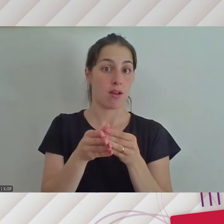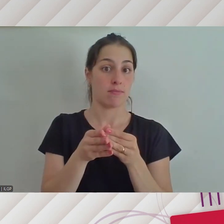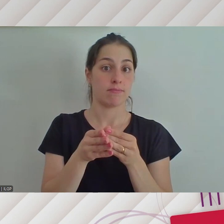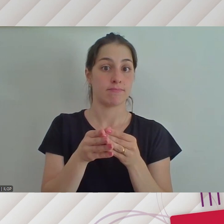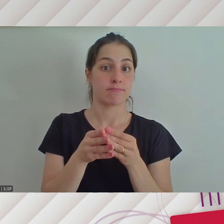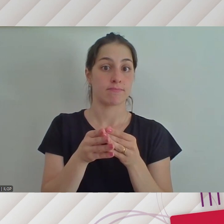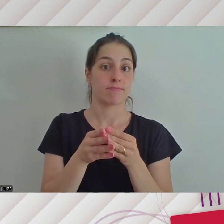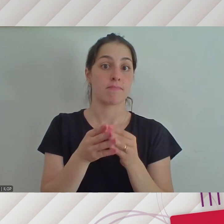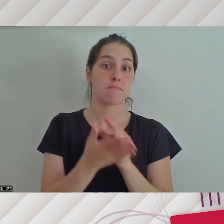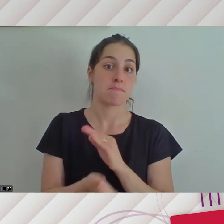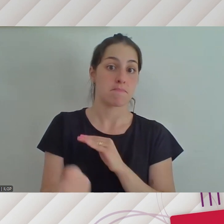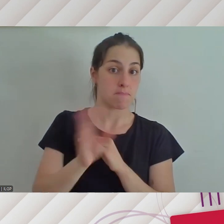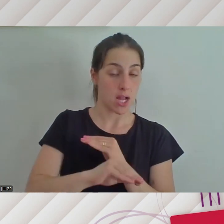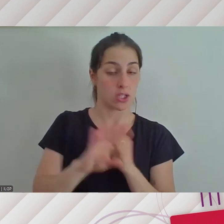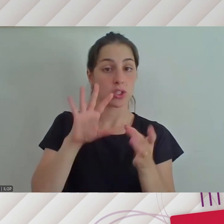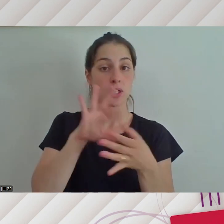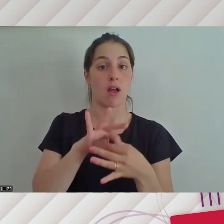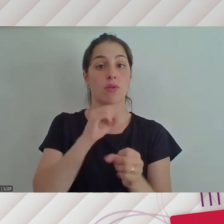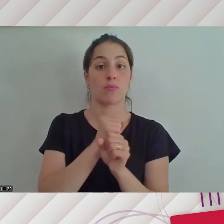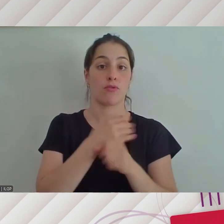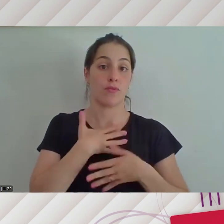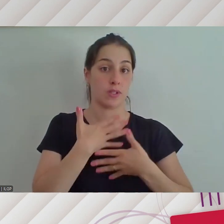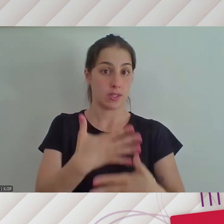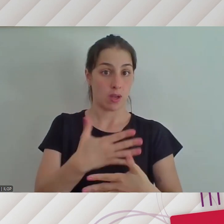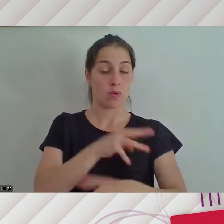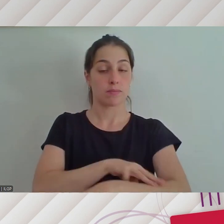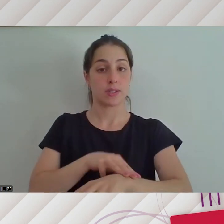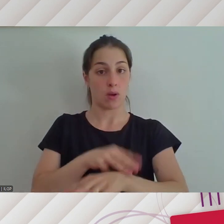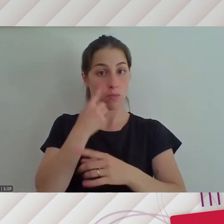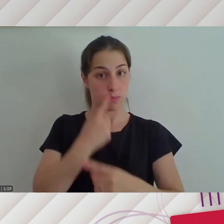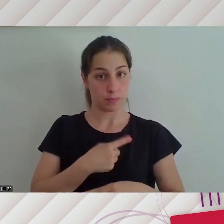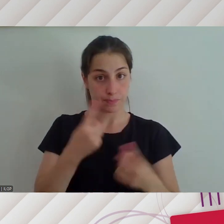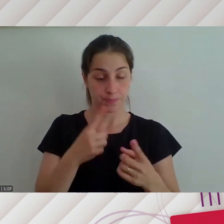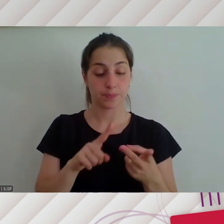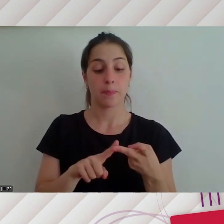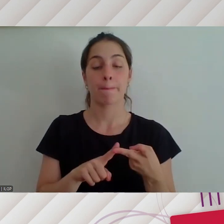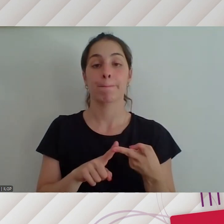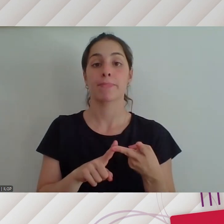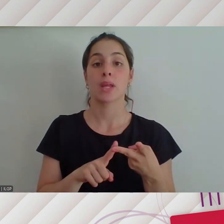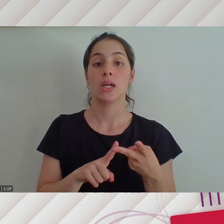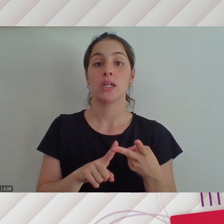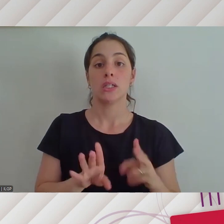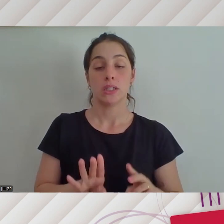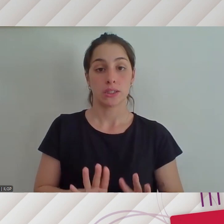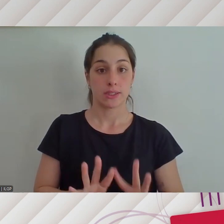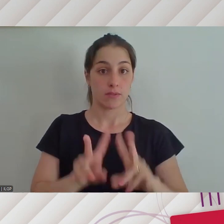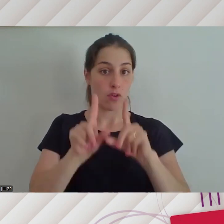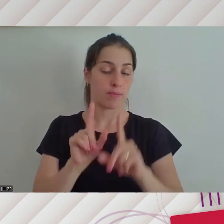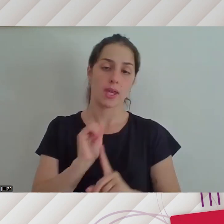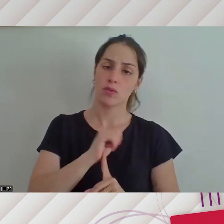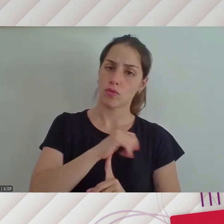aos trabalhadores em funções públicas e o desenvolvimento, dando continuidade à